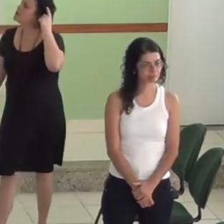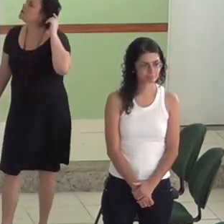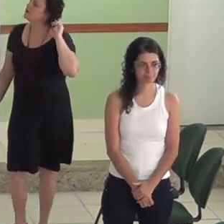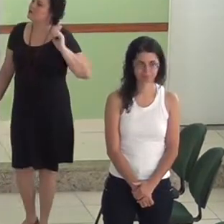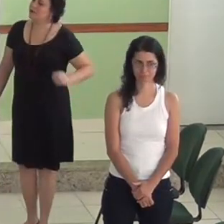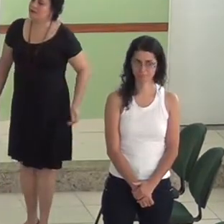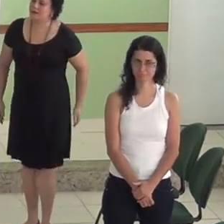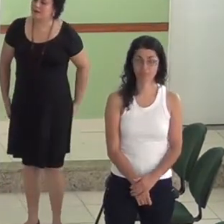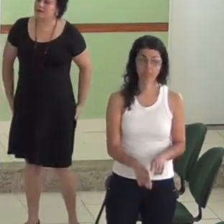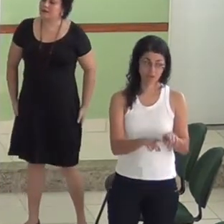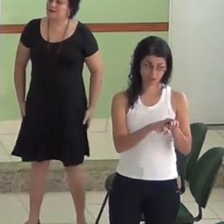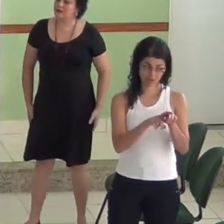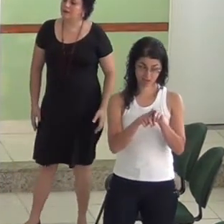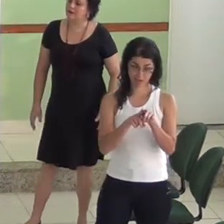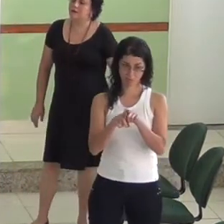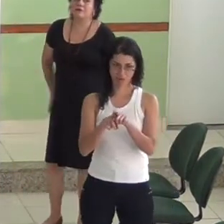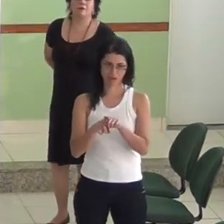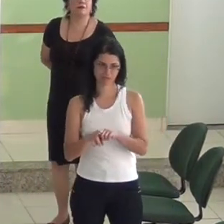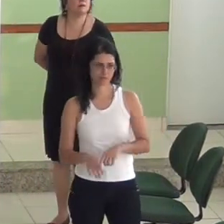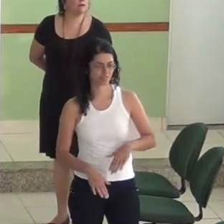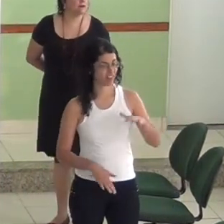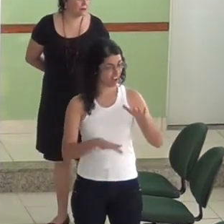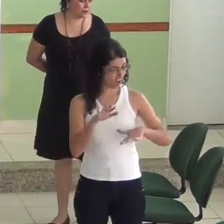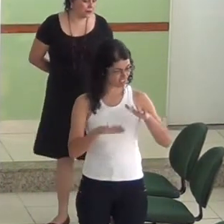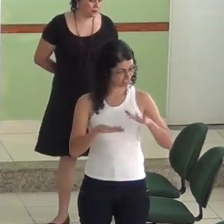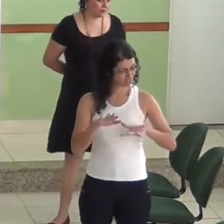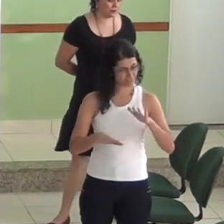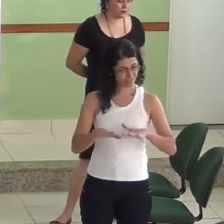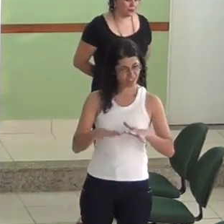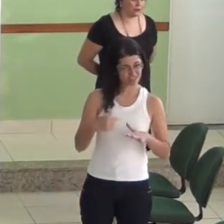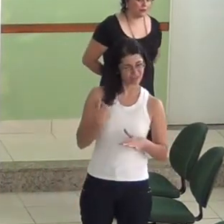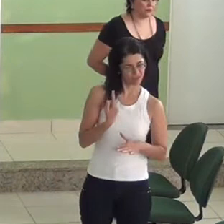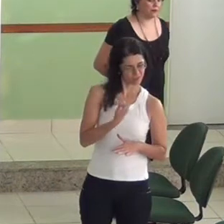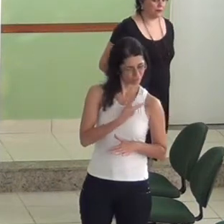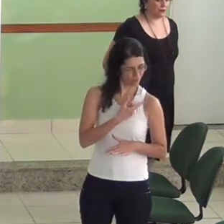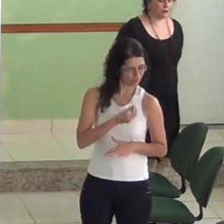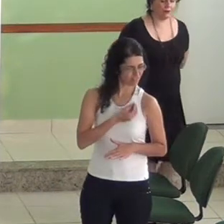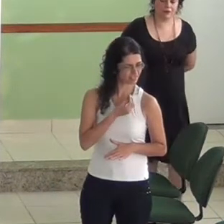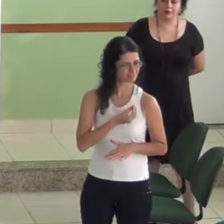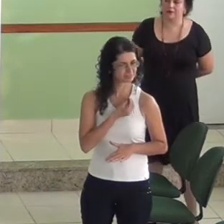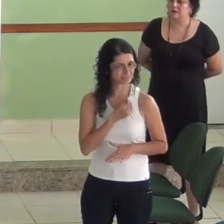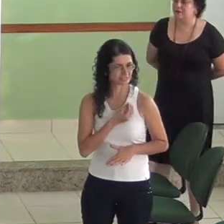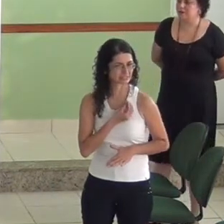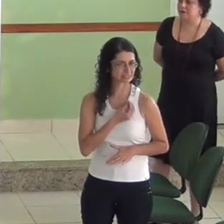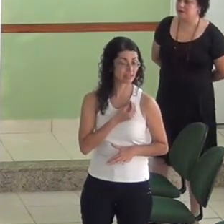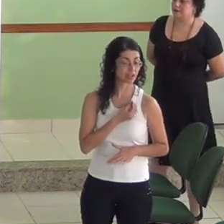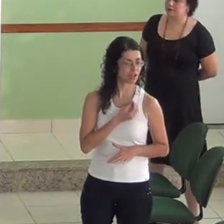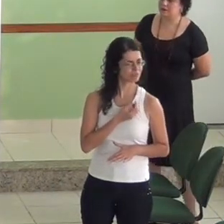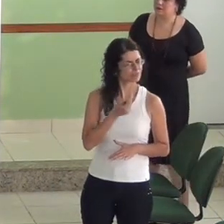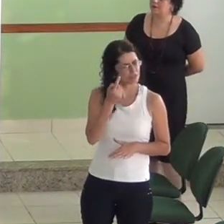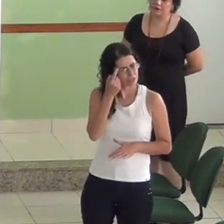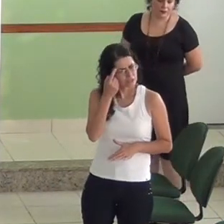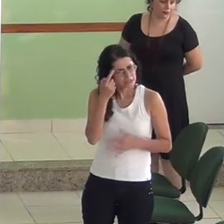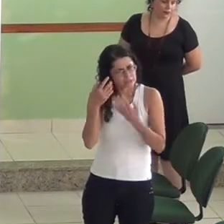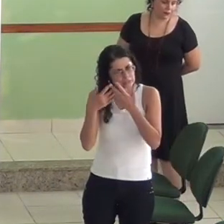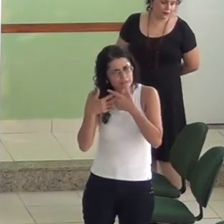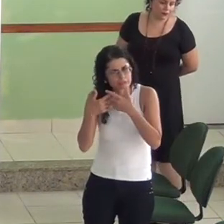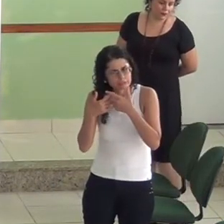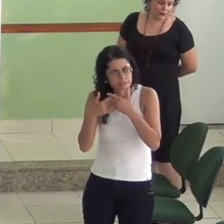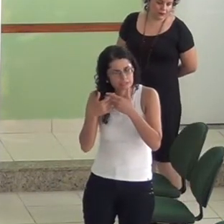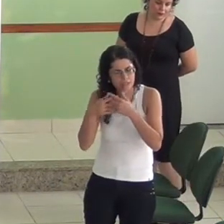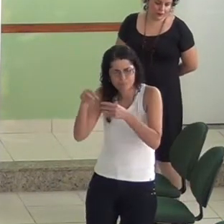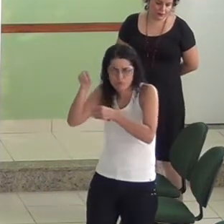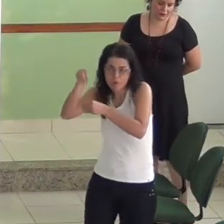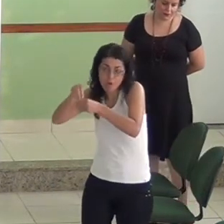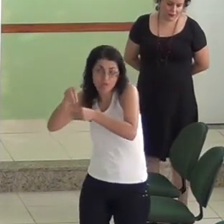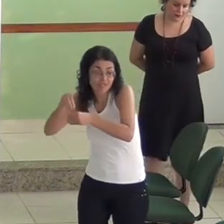Irmãos, muitas vezes na nossa vida a gente pensa em ofertar ao Senhor quando tudo